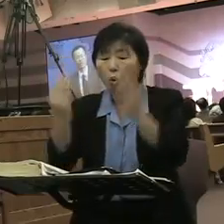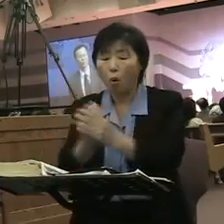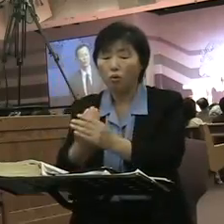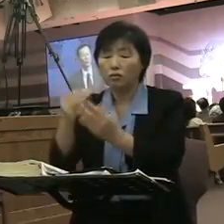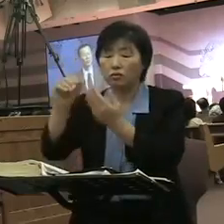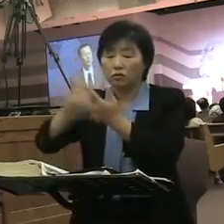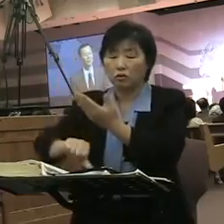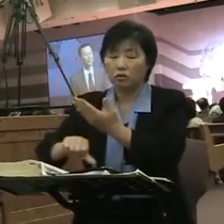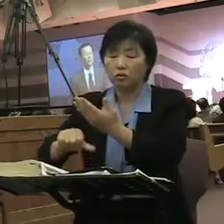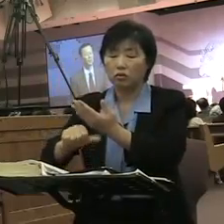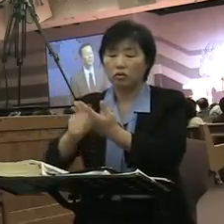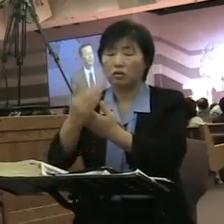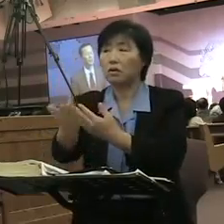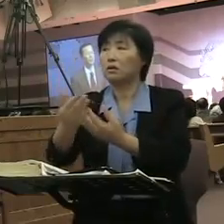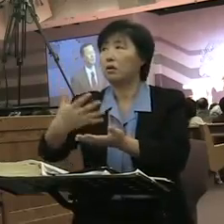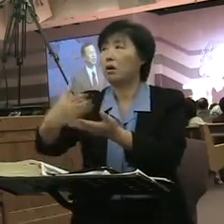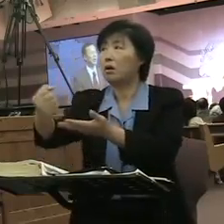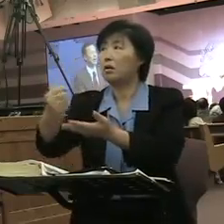당신이 받아가지고